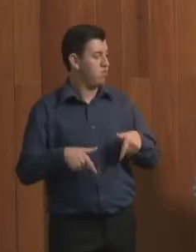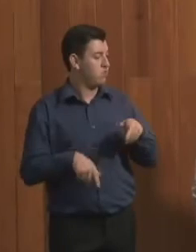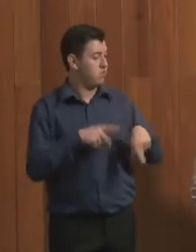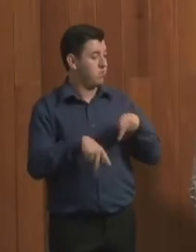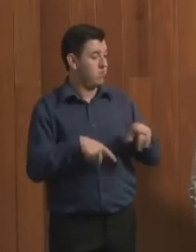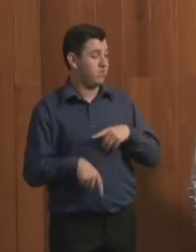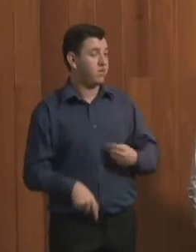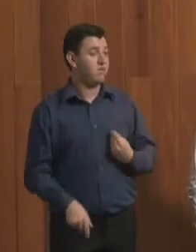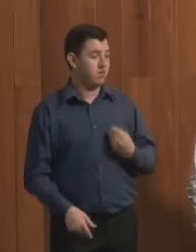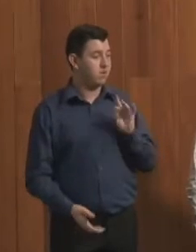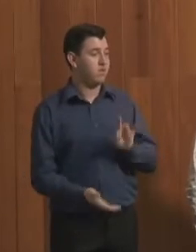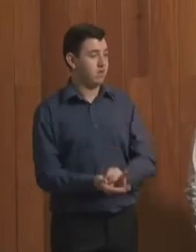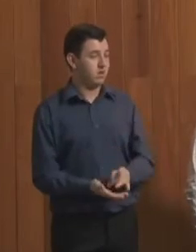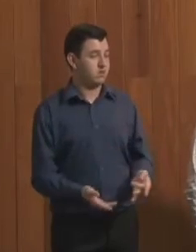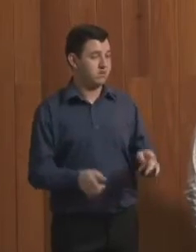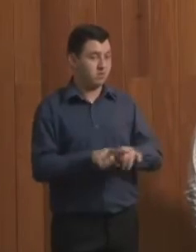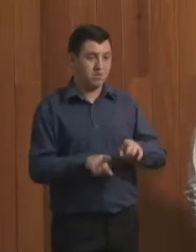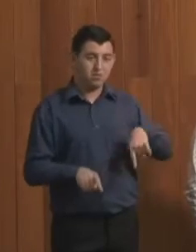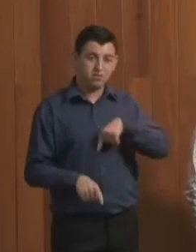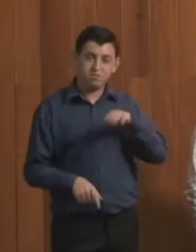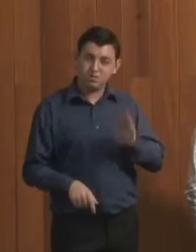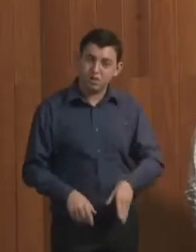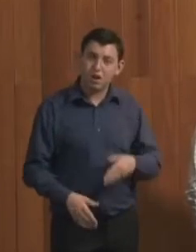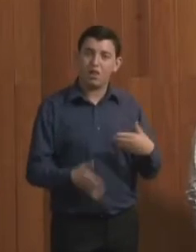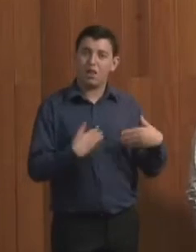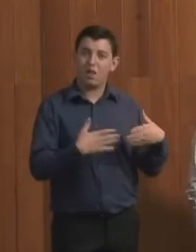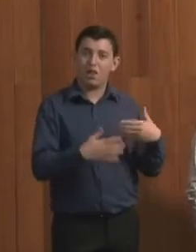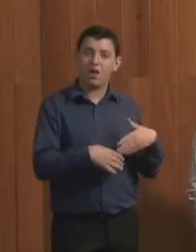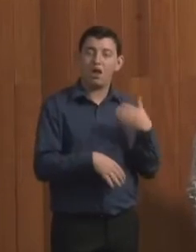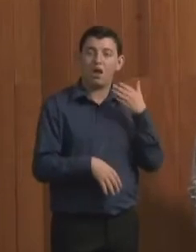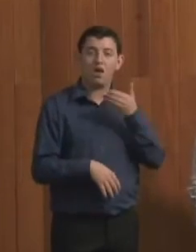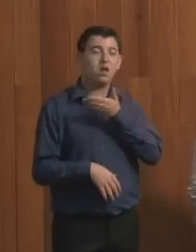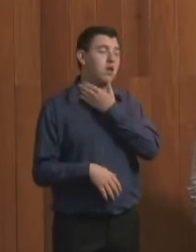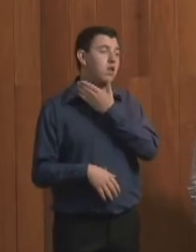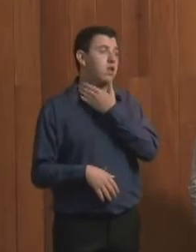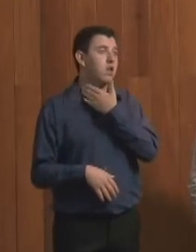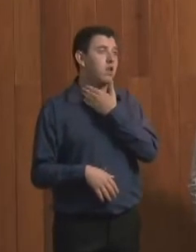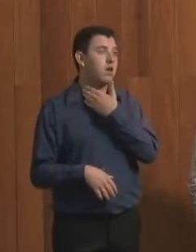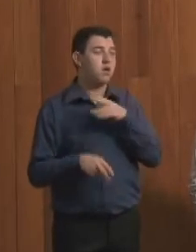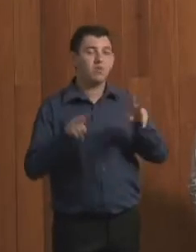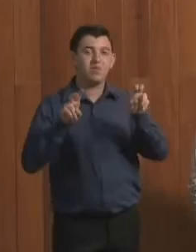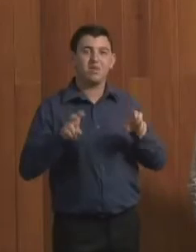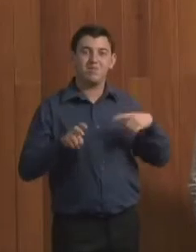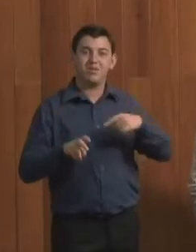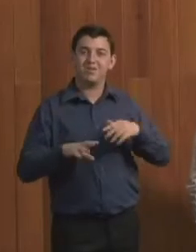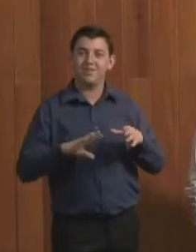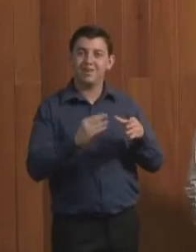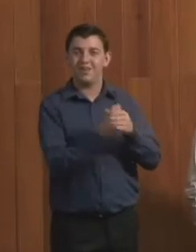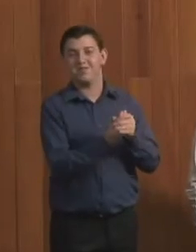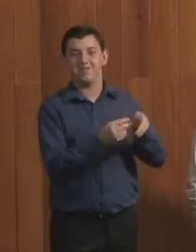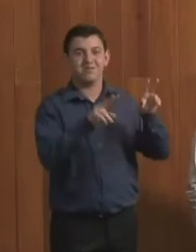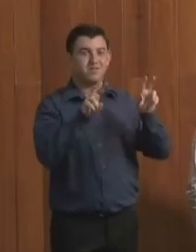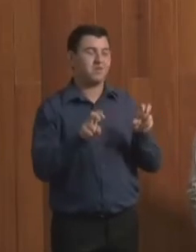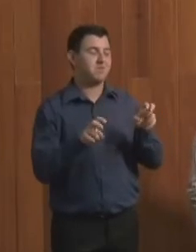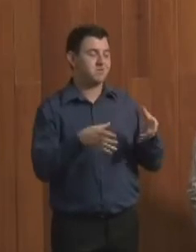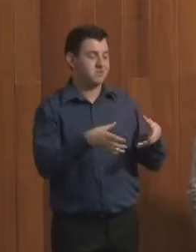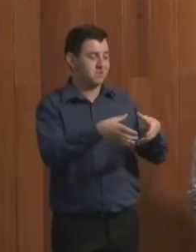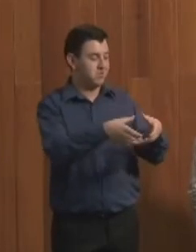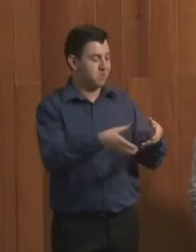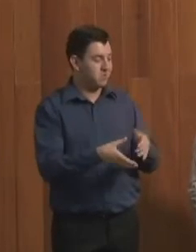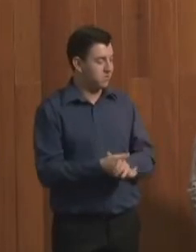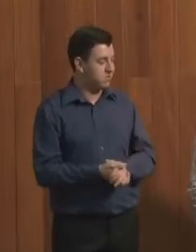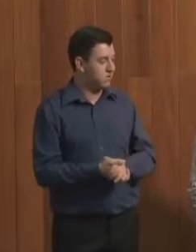está. Também a gente conversou sobre a questão de incluir o tema dos grupos vulneráveis, né,